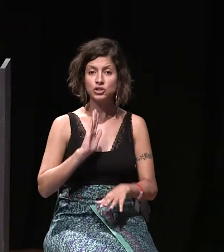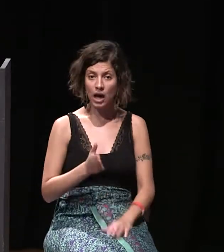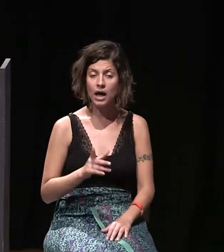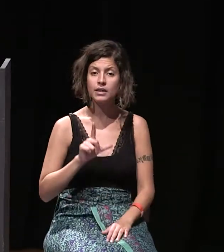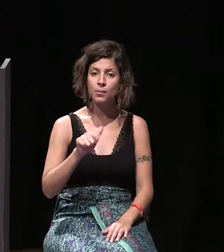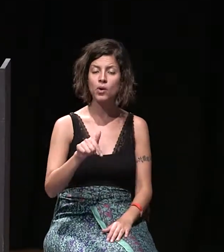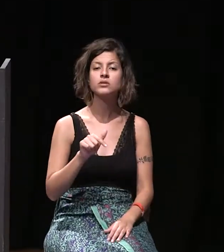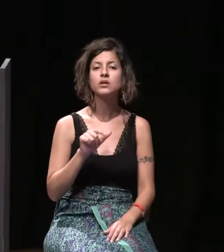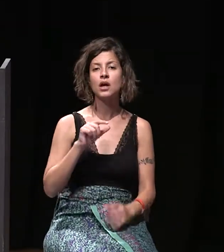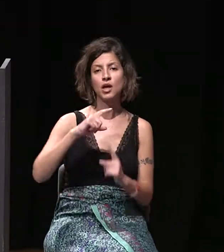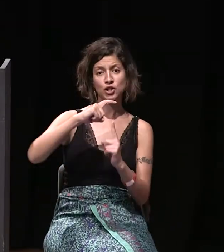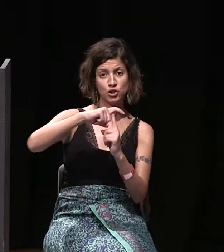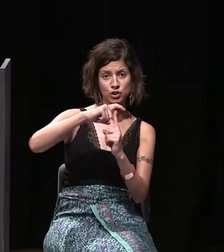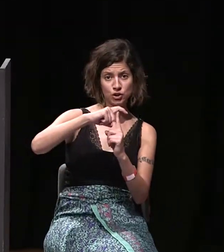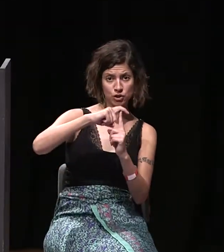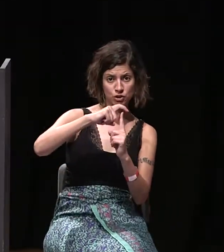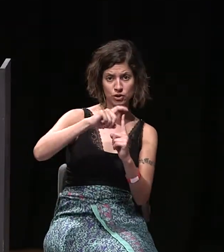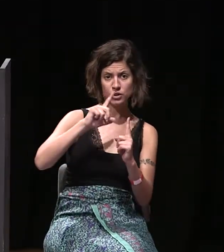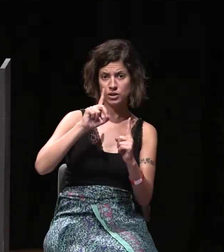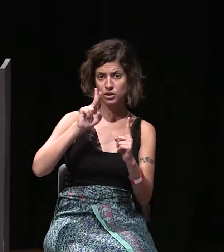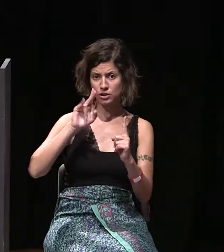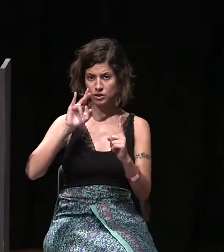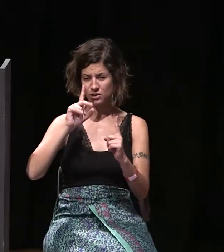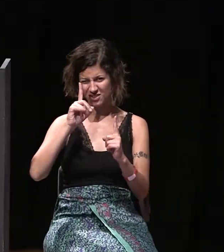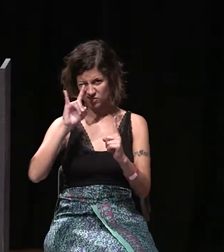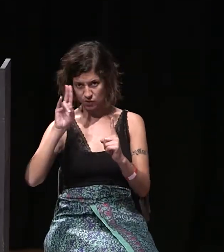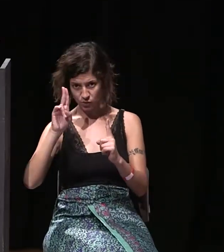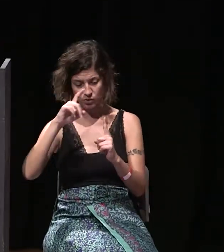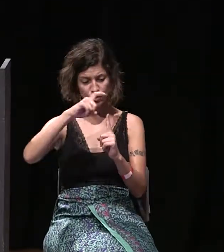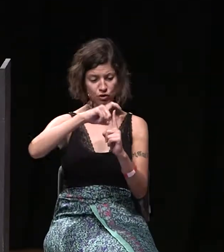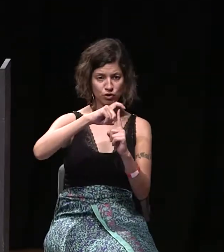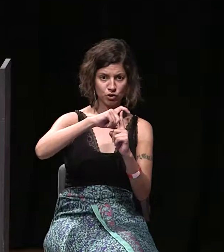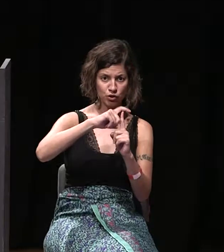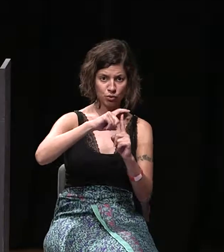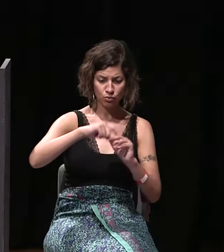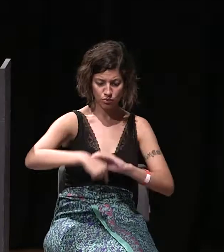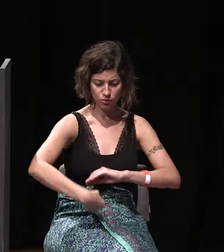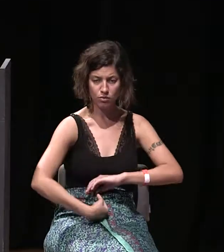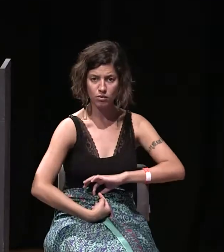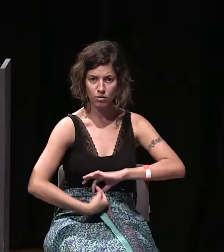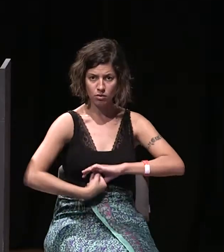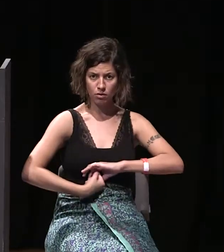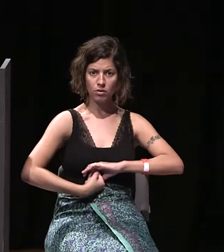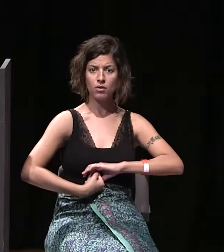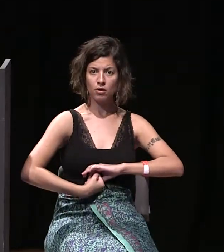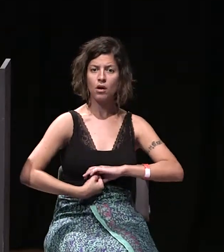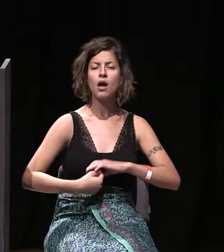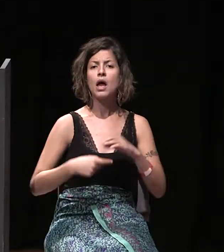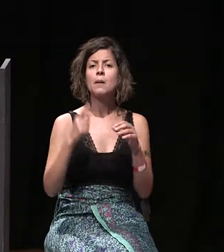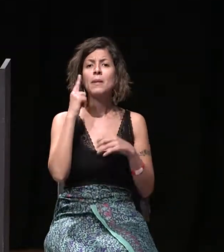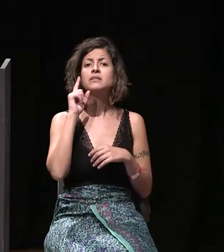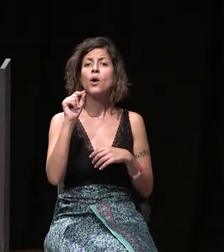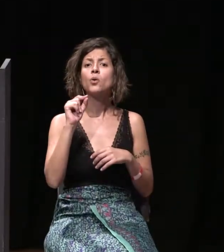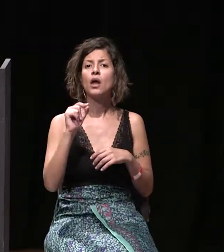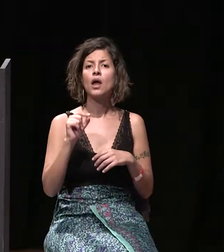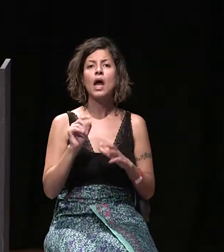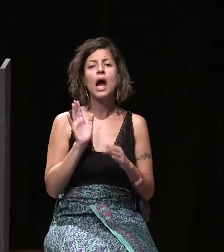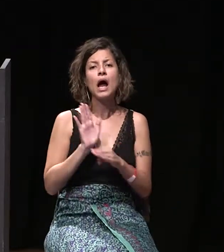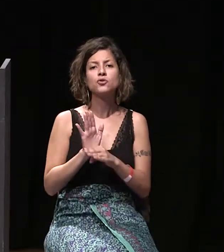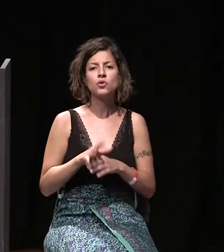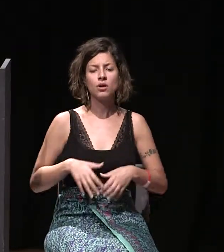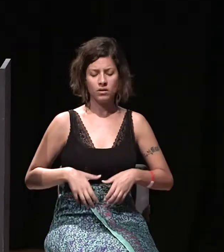esse acesso ao DIU ou a outros métodos contraceptivos. A gente está avançando também com o diafragma, como mais uma opção